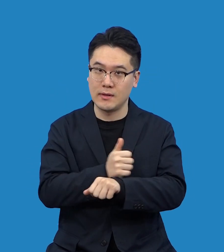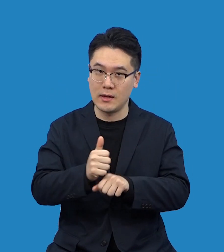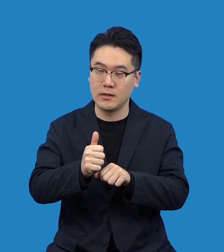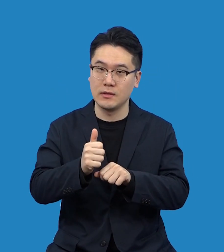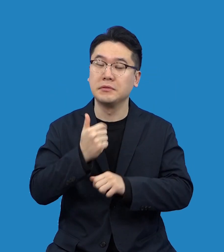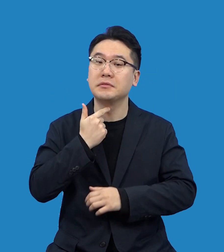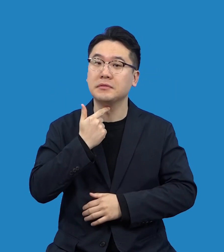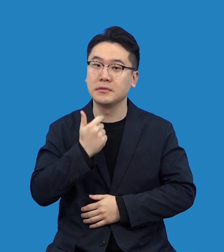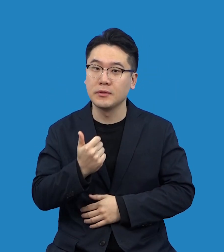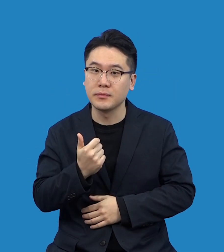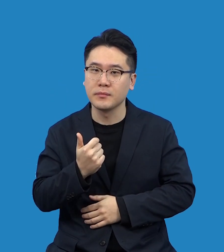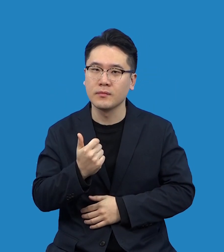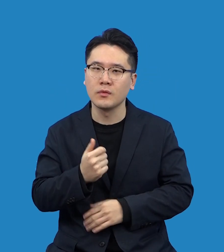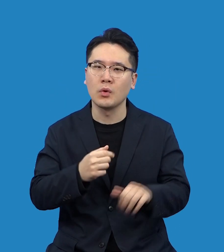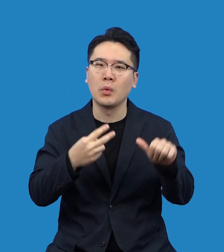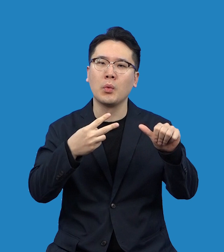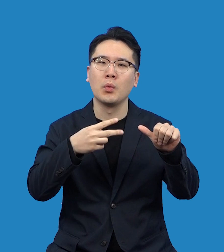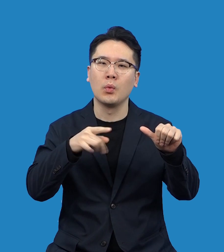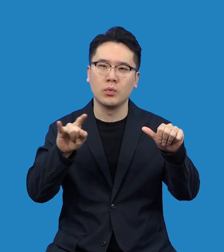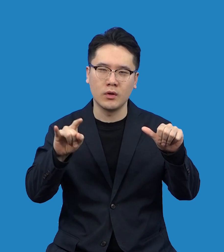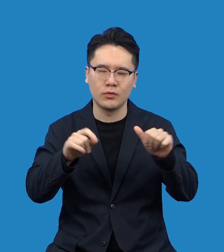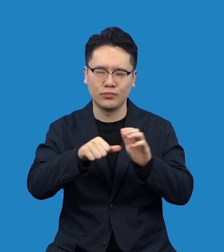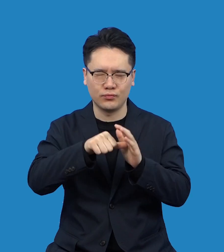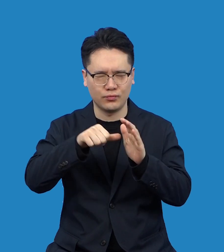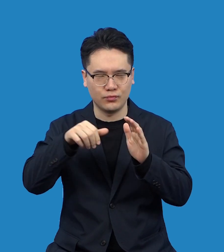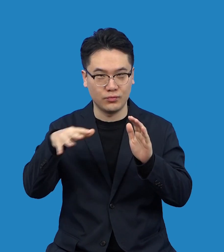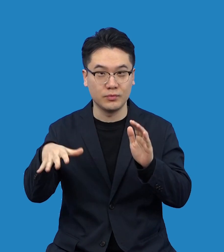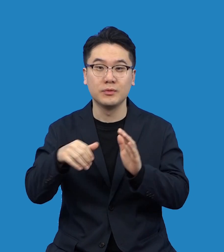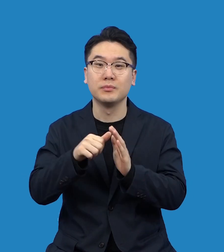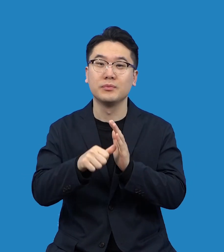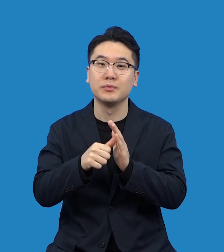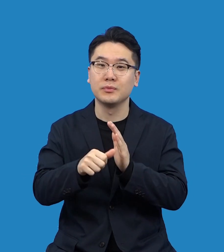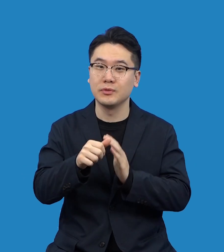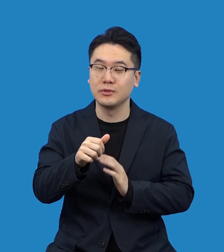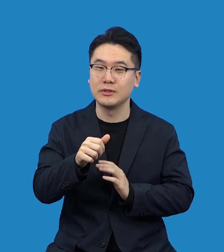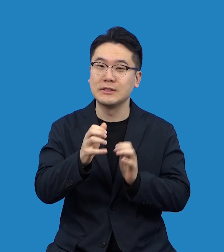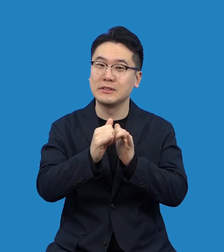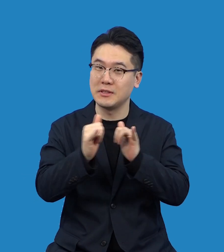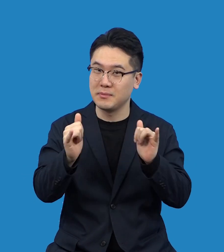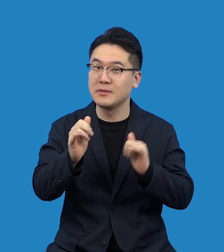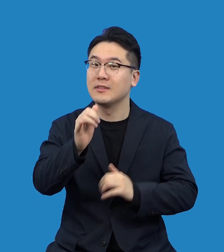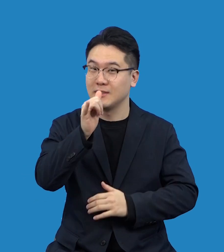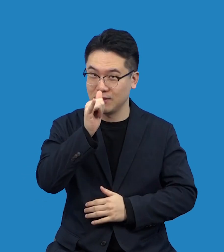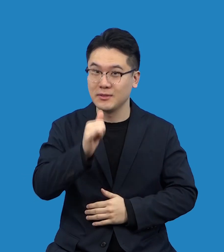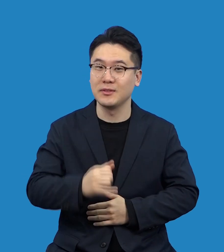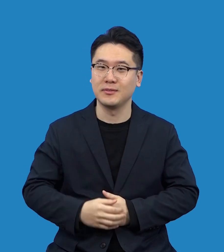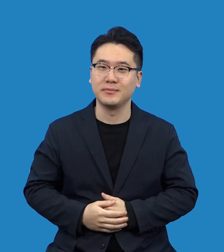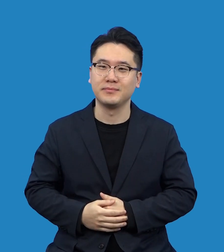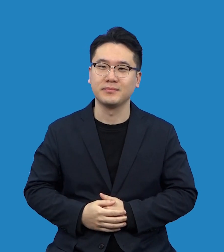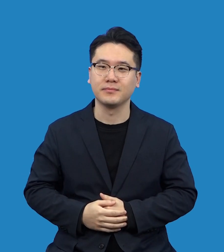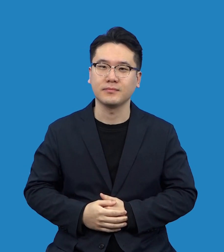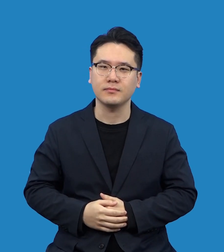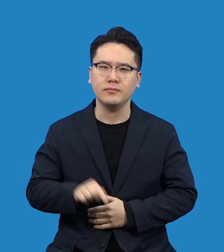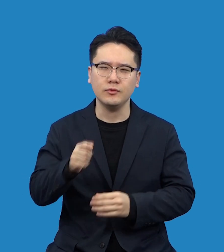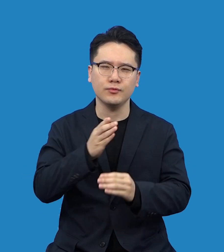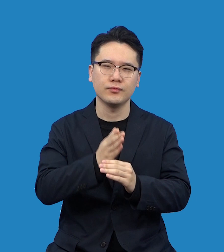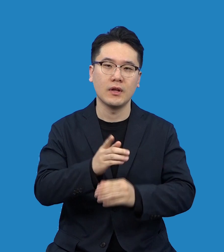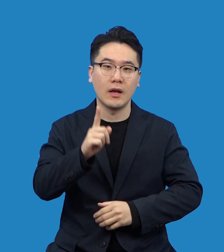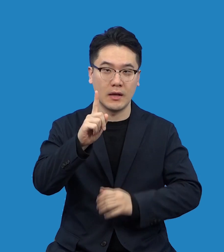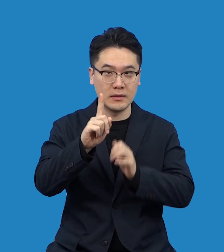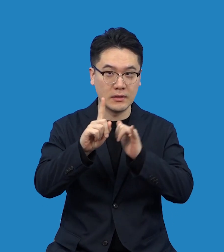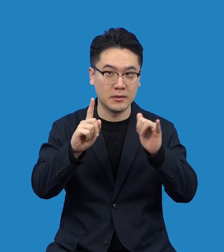수재들 5대 명물이 있었다고 하지요. 그중 한 사람이 20세기